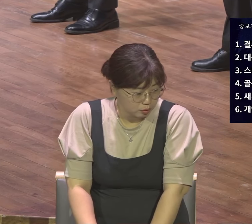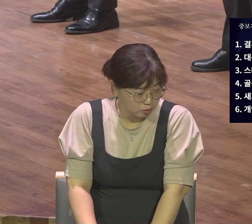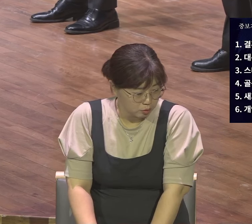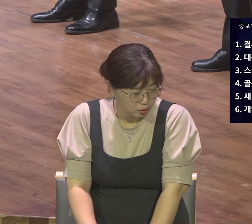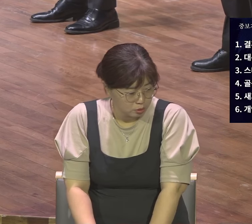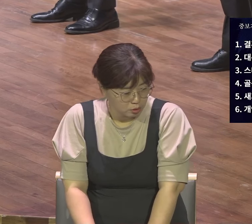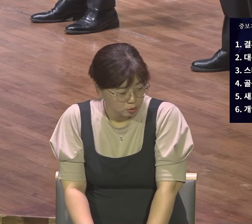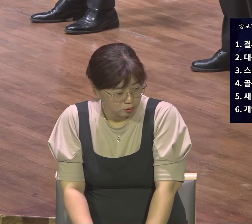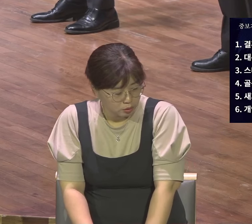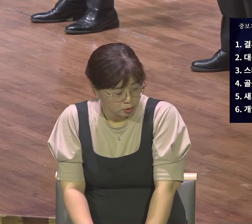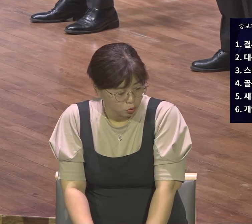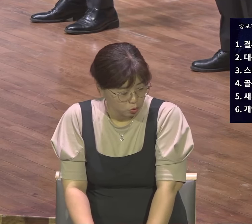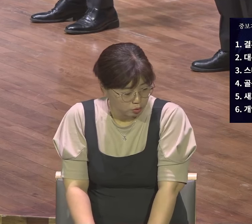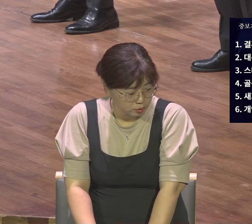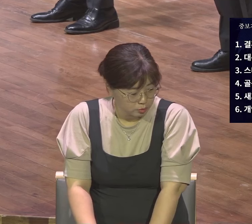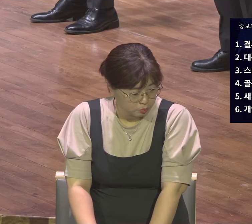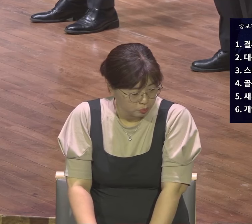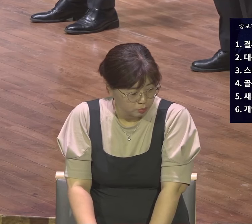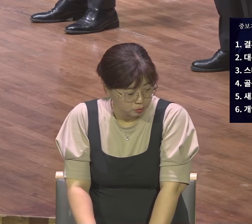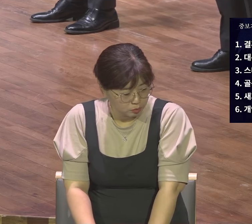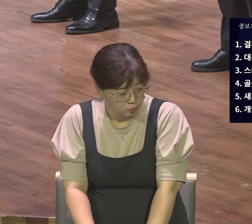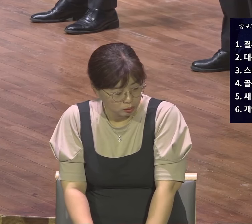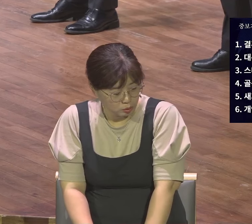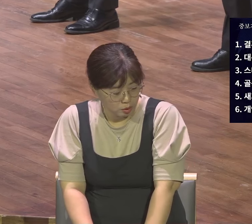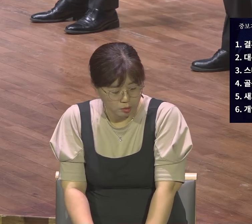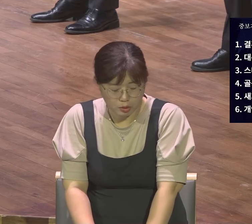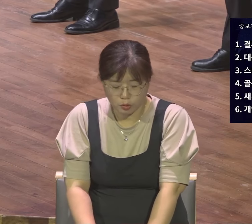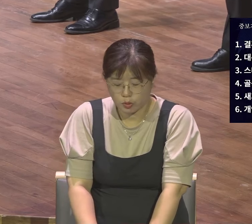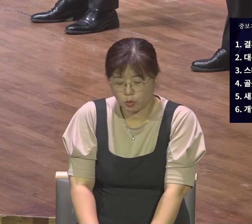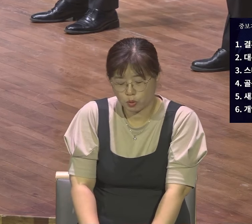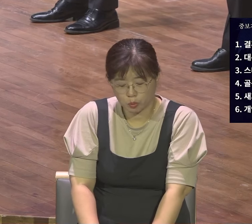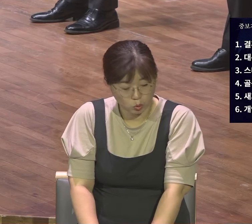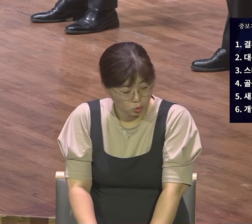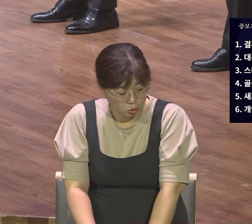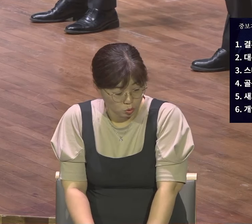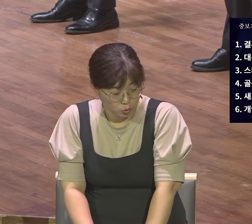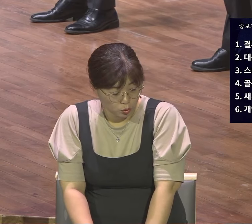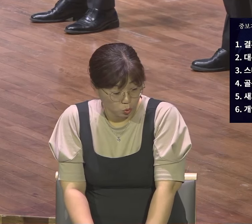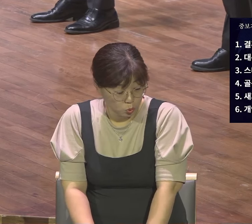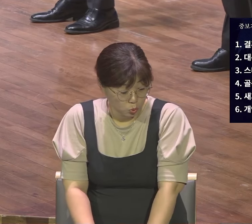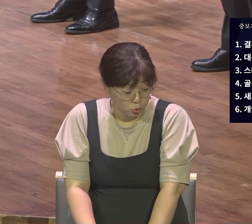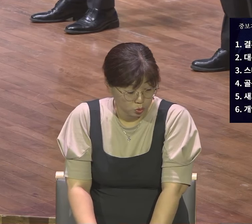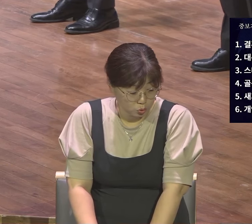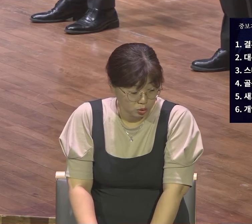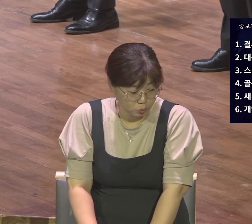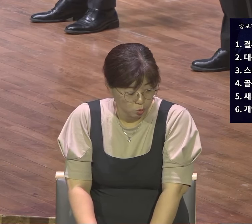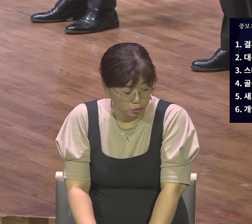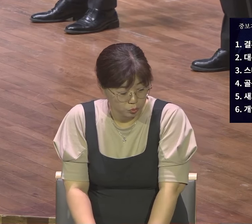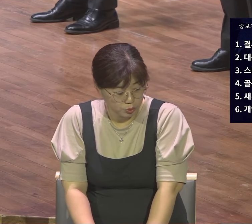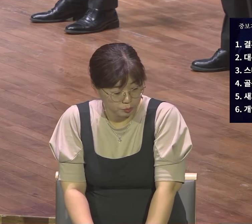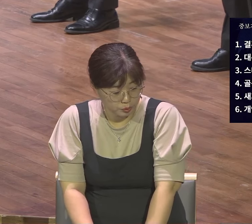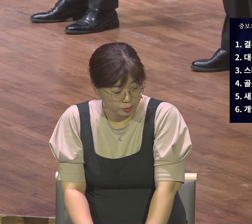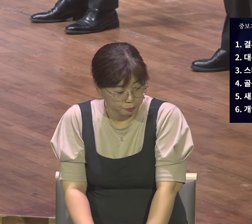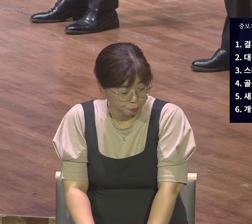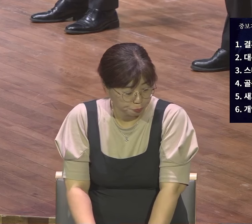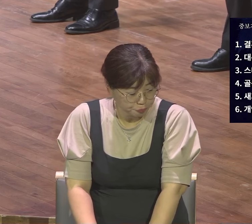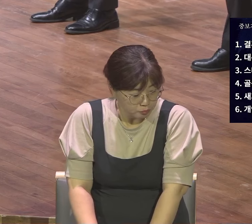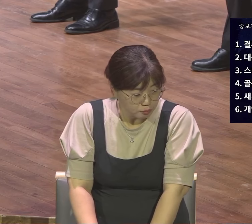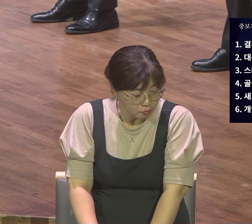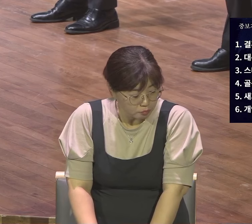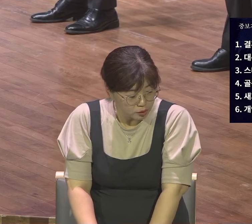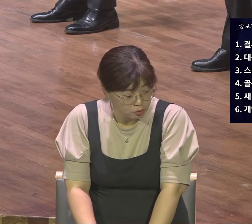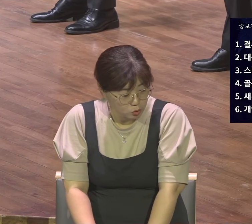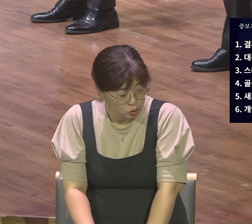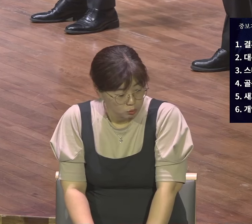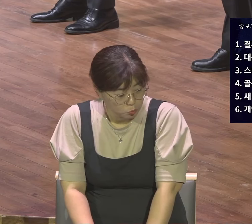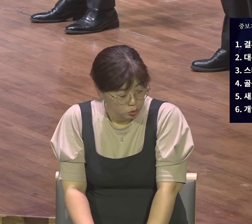또한 참부동 속에 치욕으로 쓰임받는 결혼 태아국단 기도록 주님께서 축복하여 주시옵소서. 또 우리 토요